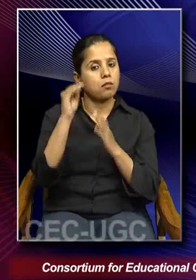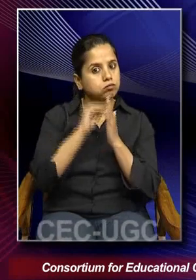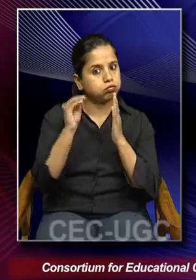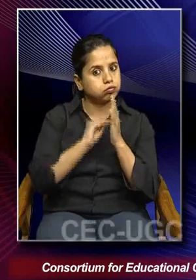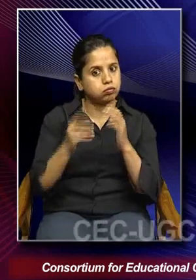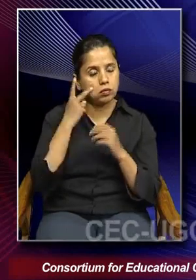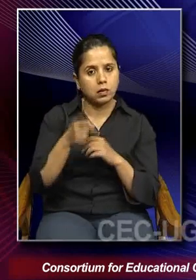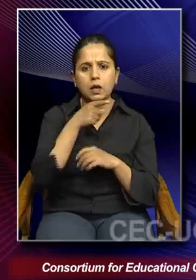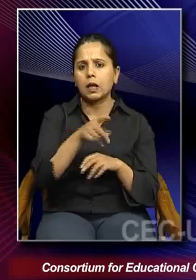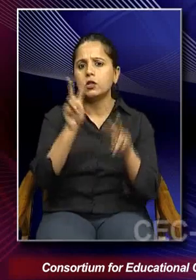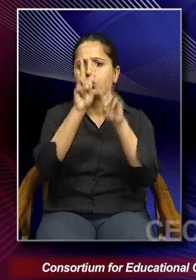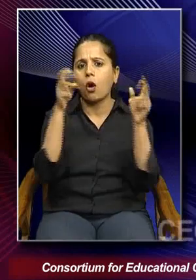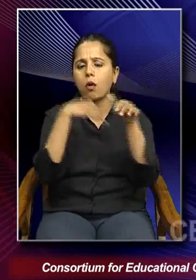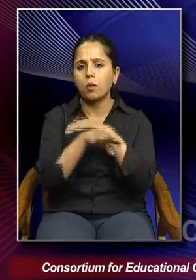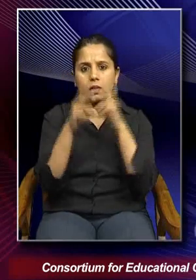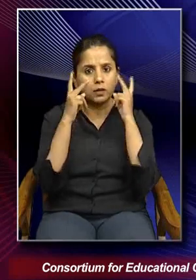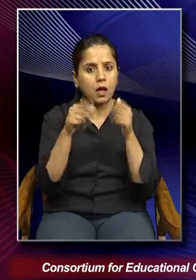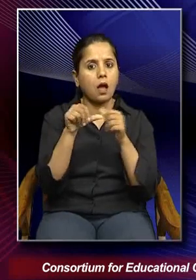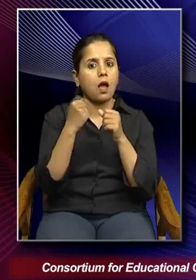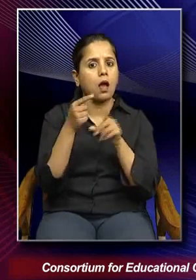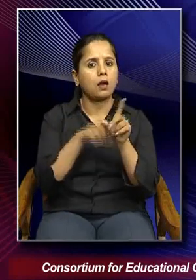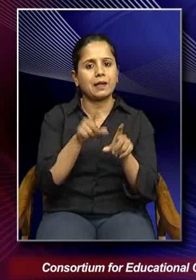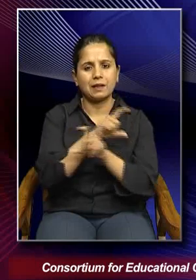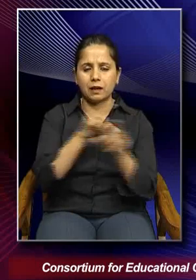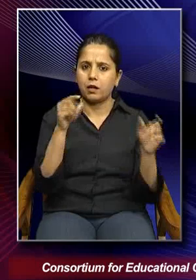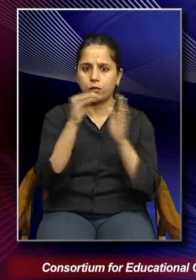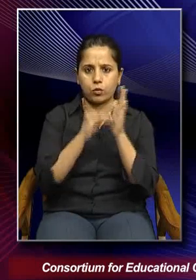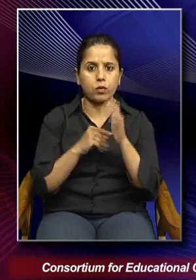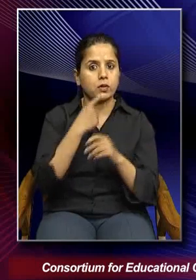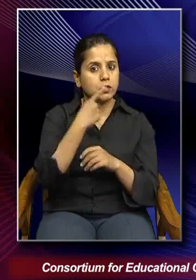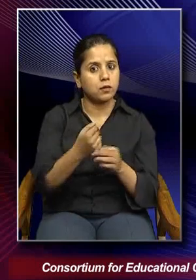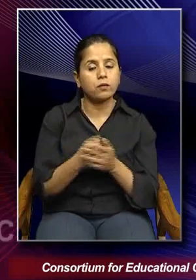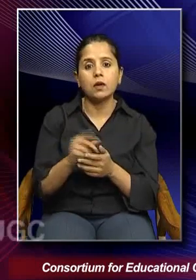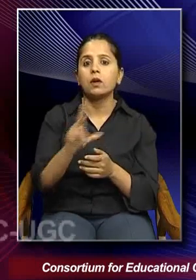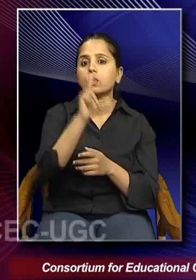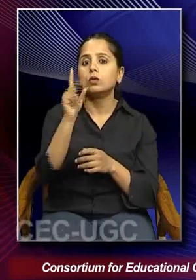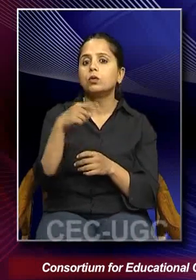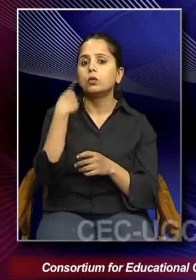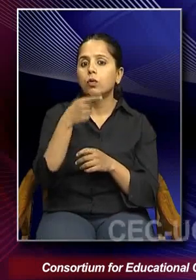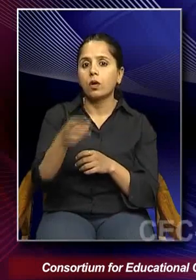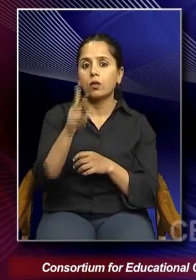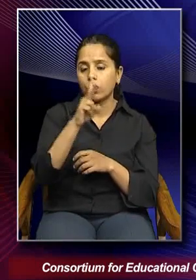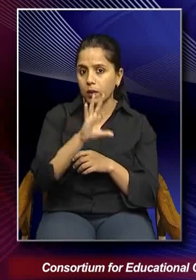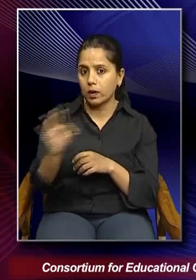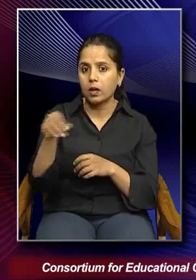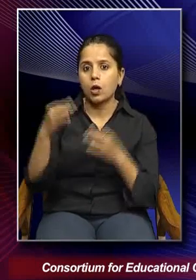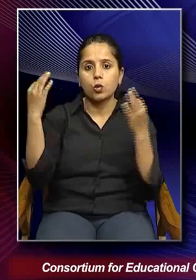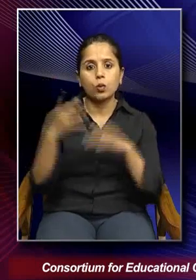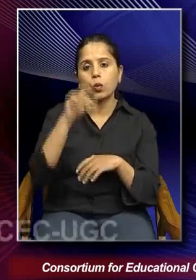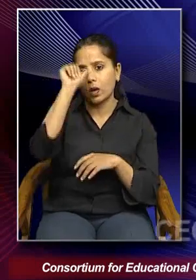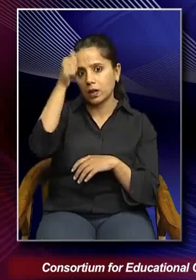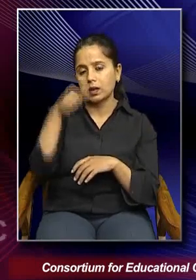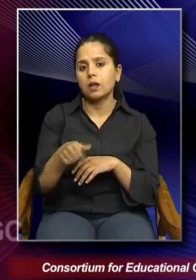इसके विषय में अगेन स्पष्ट लिखा की दूसरा सप्तक नए हिंदी काव्या